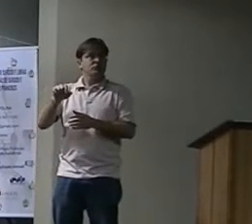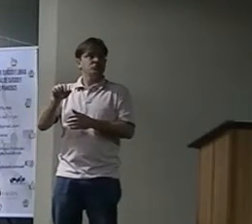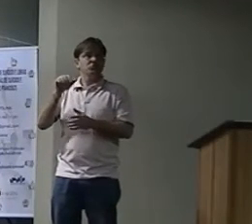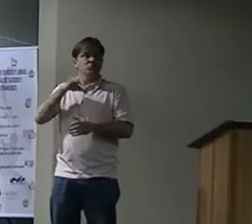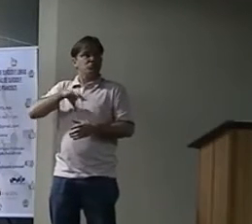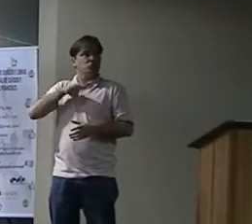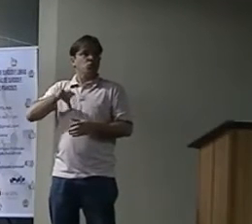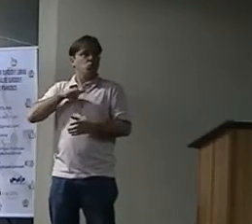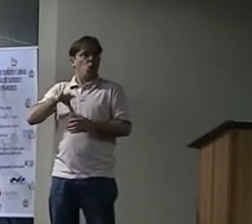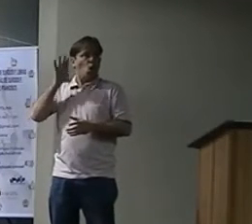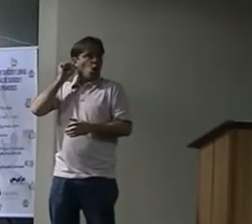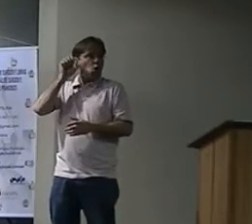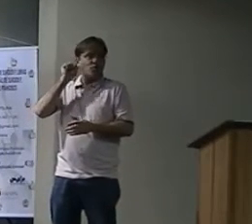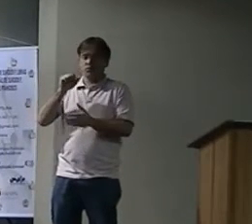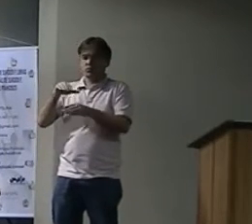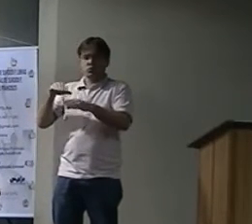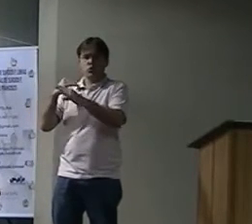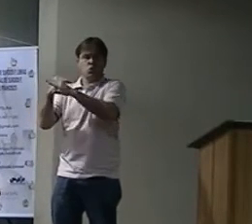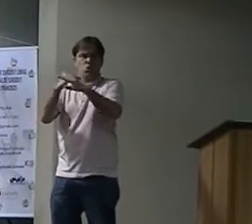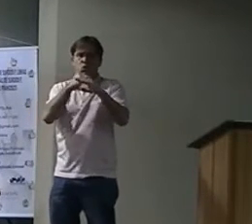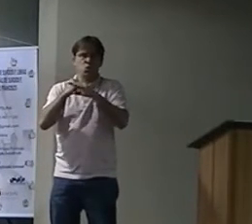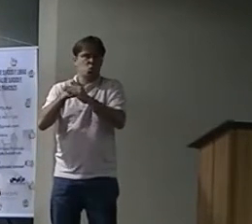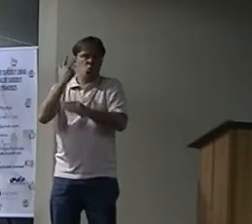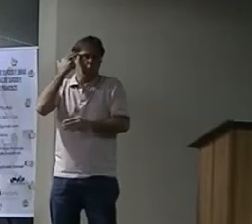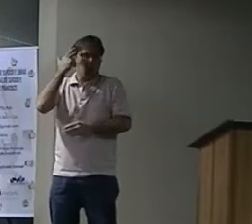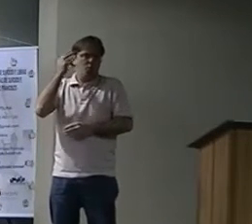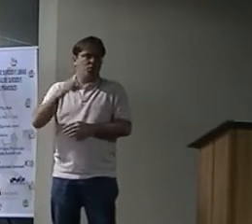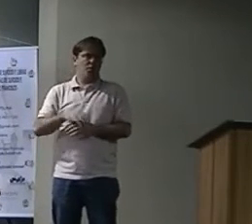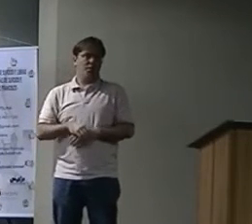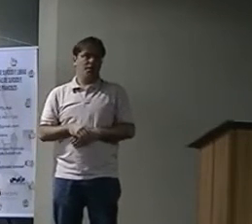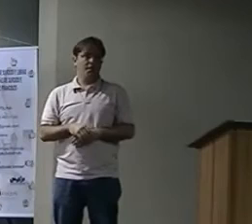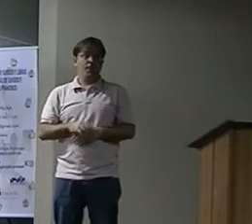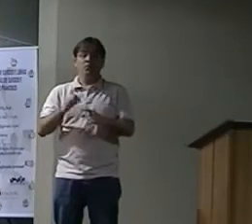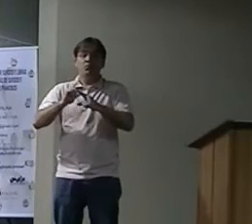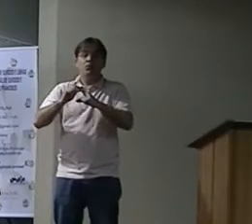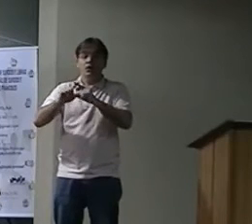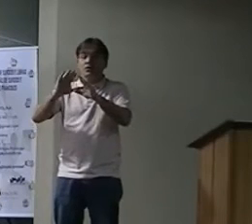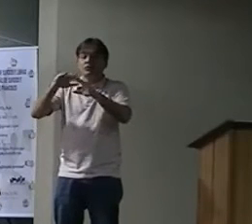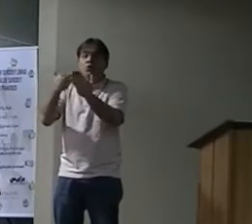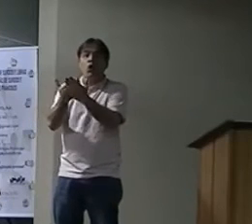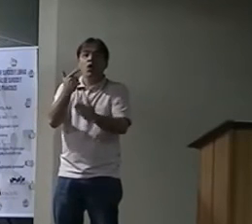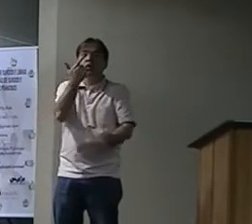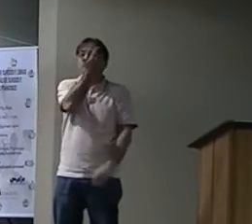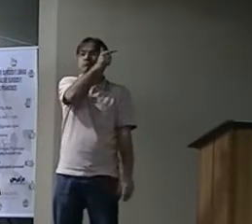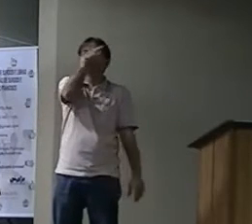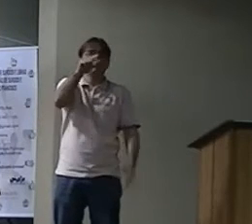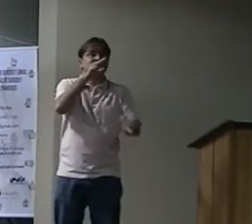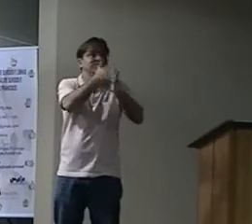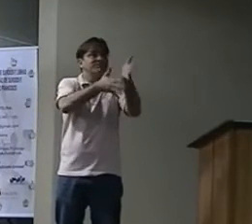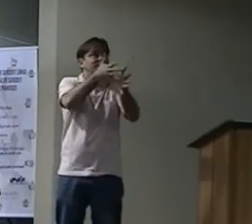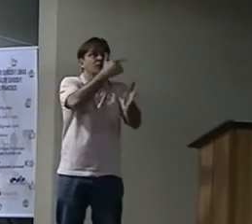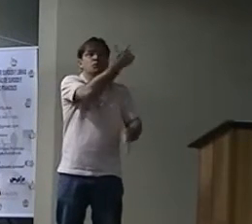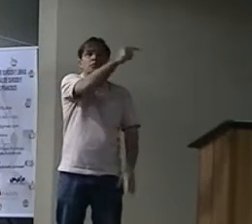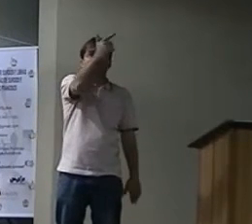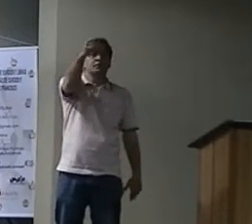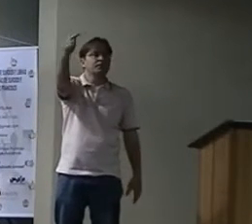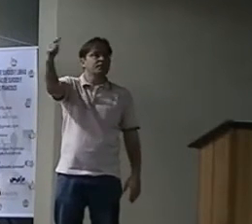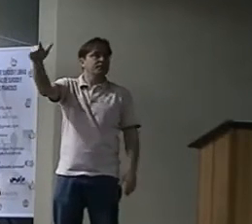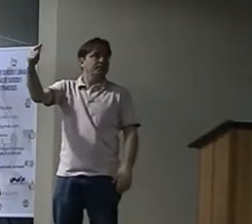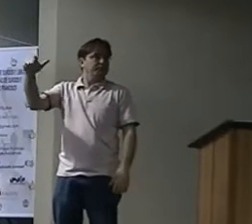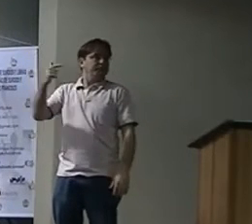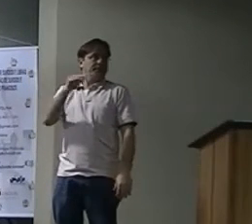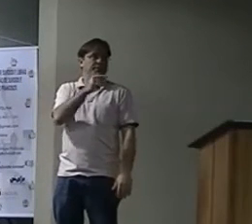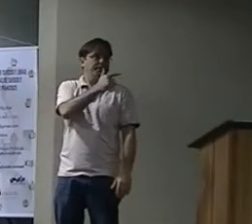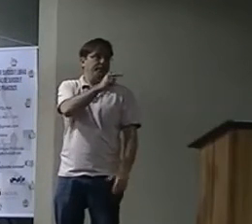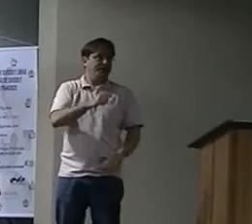os professores, e realmente não havia preparo. Toda escola que ele ia, eu tinha que estar me disponibilizando, porque